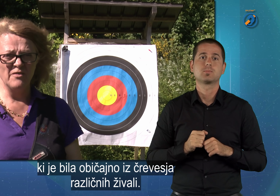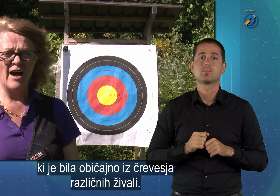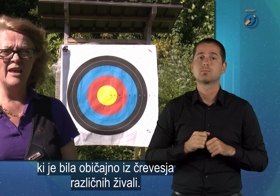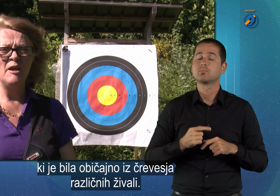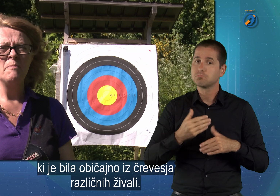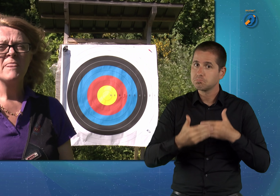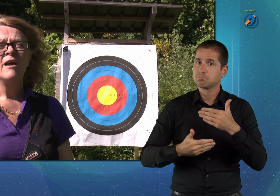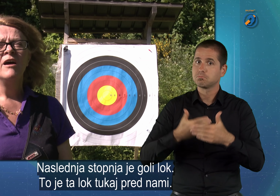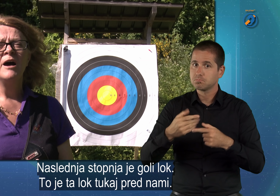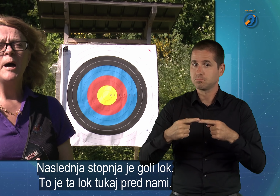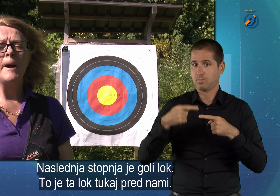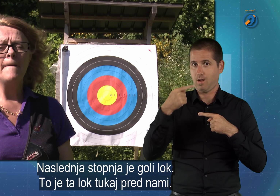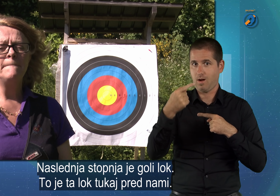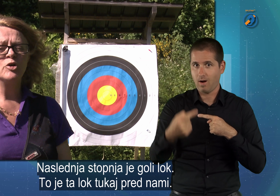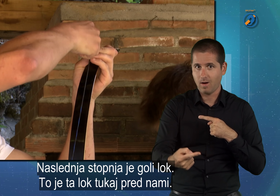živali.